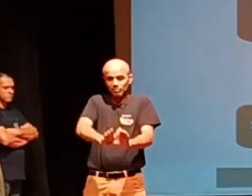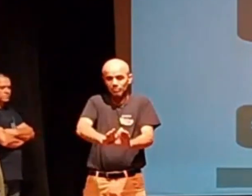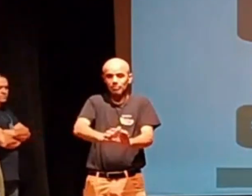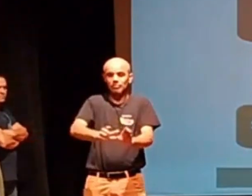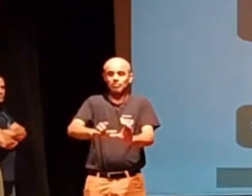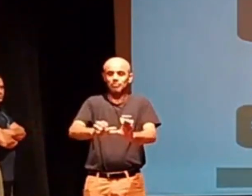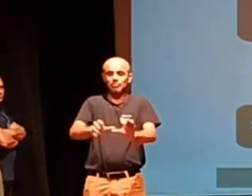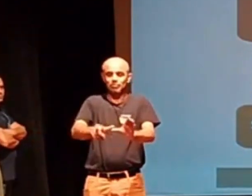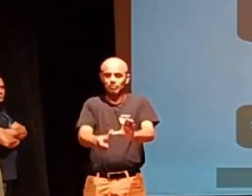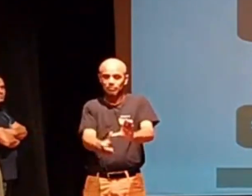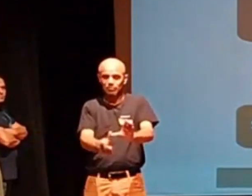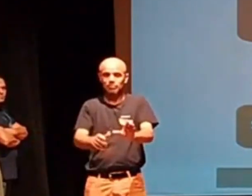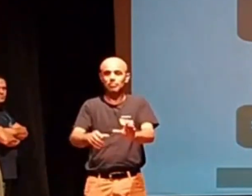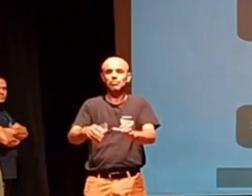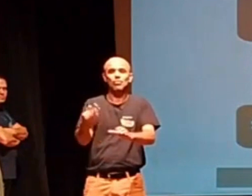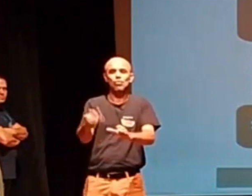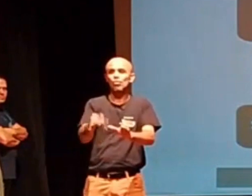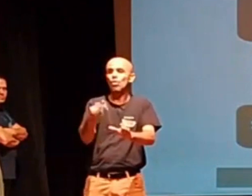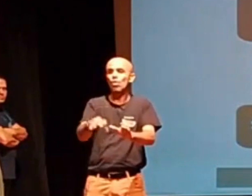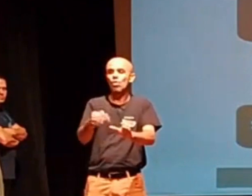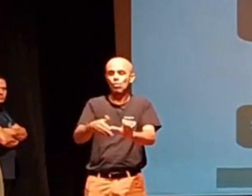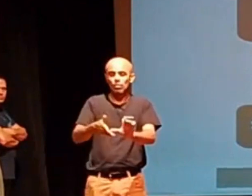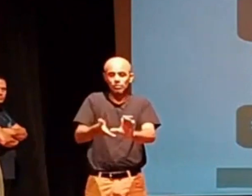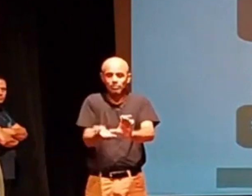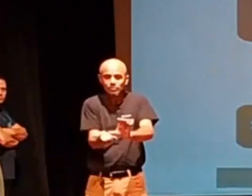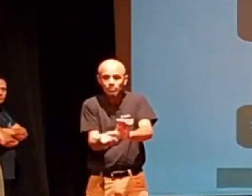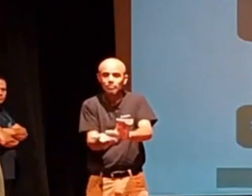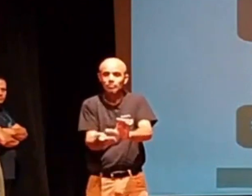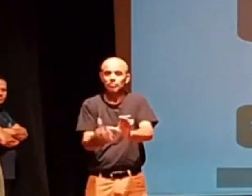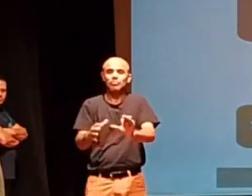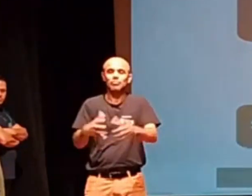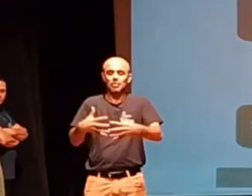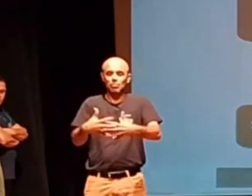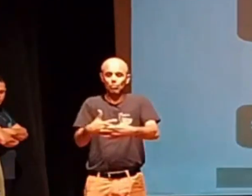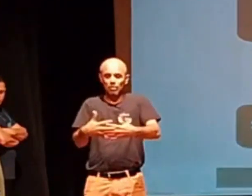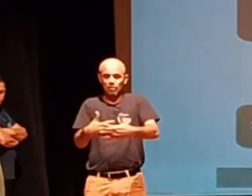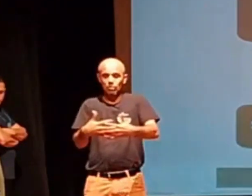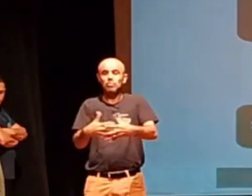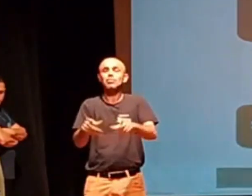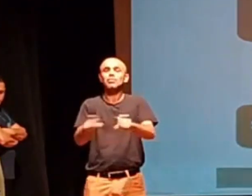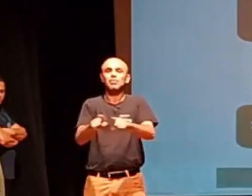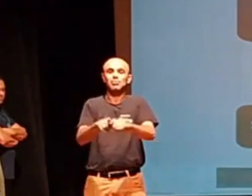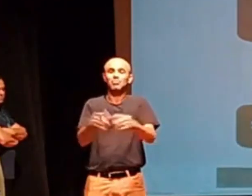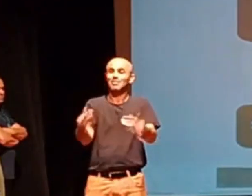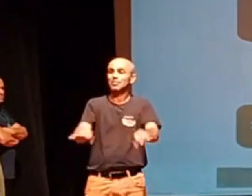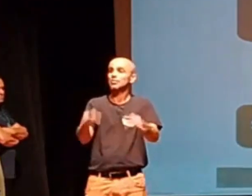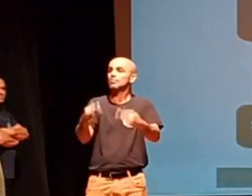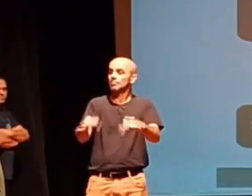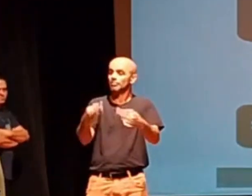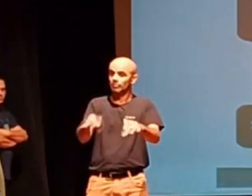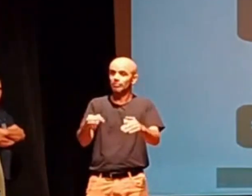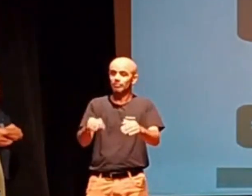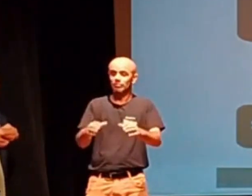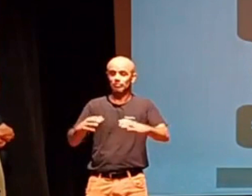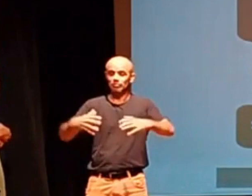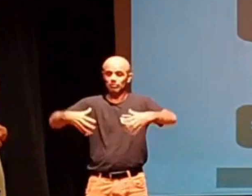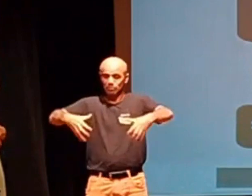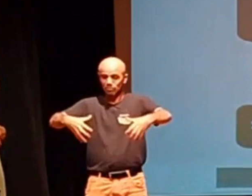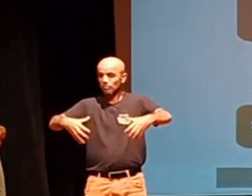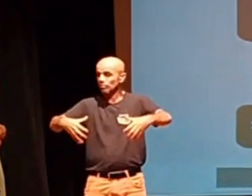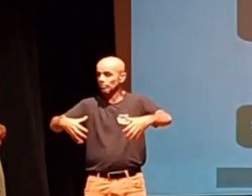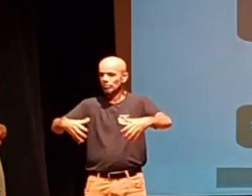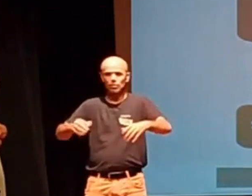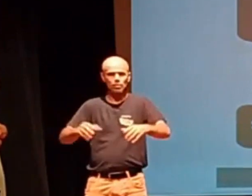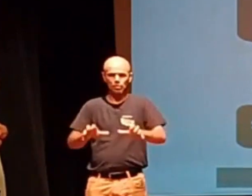amassar. Muitas vezes isso daqui vai lá para dentro e tensiona também a musculatura que a gente tem aqui. Sacro coccígeo, são